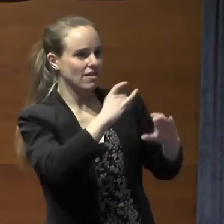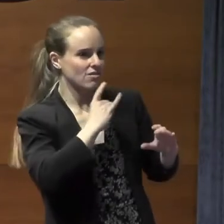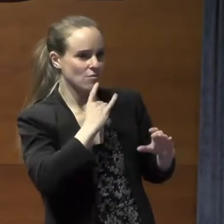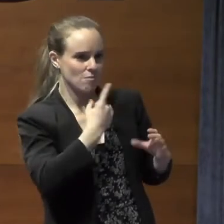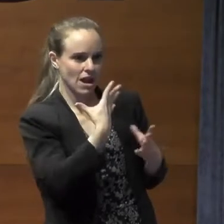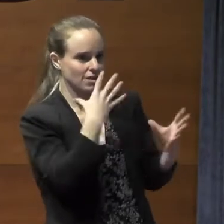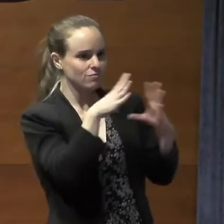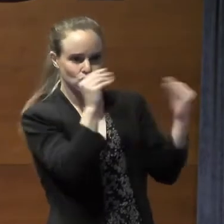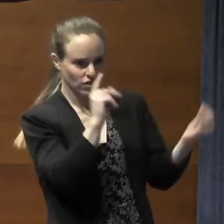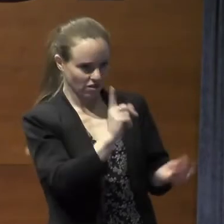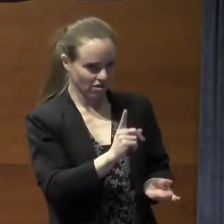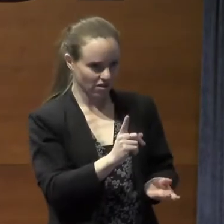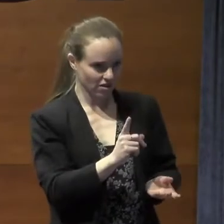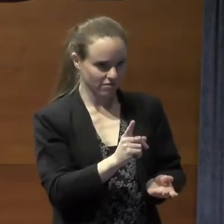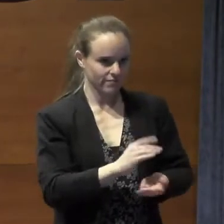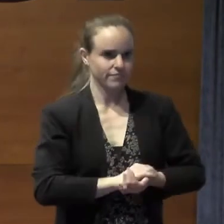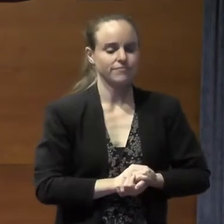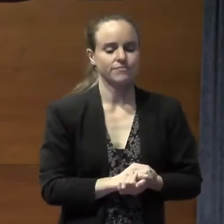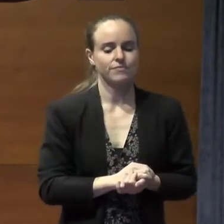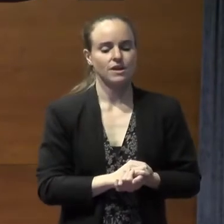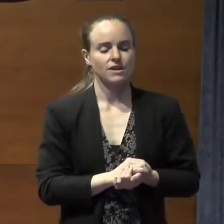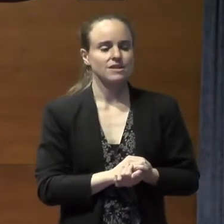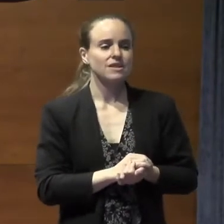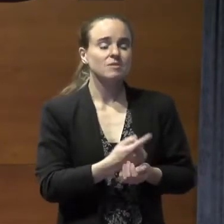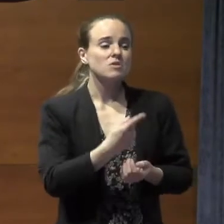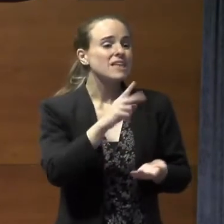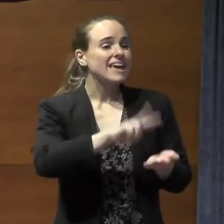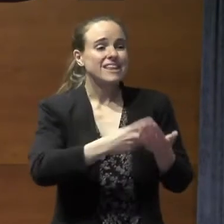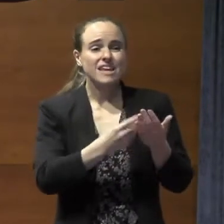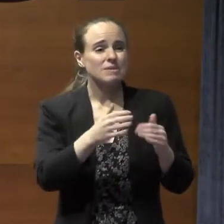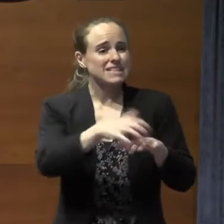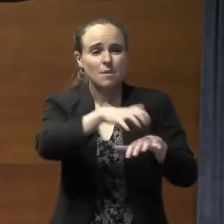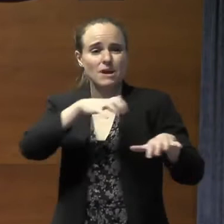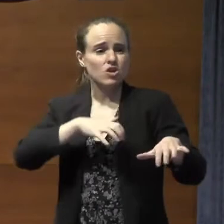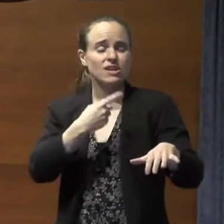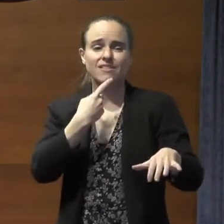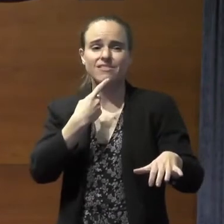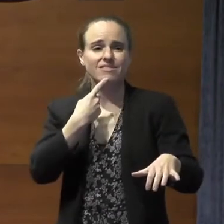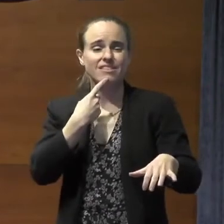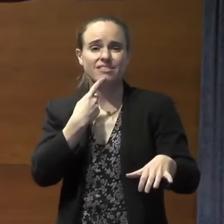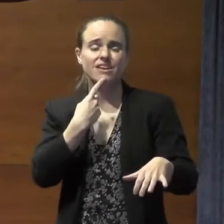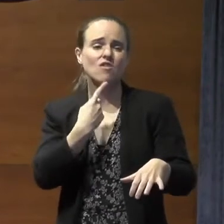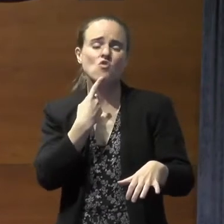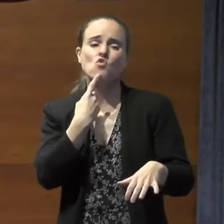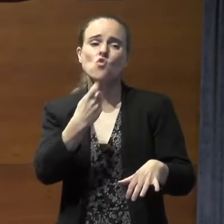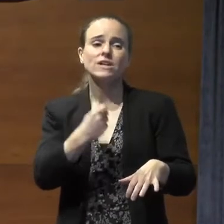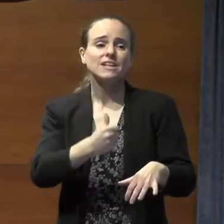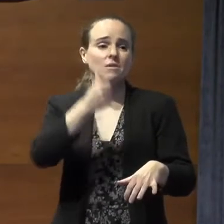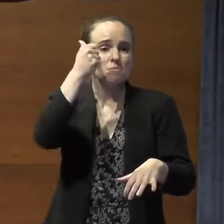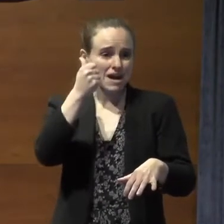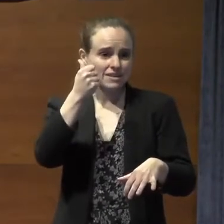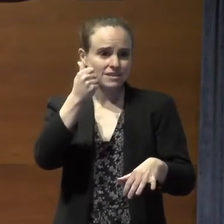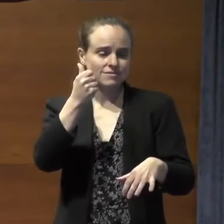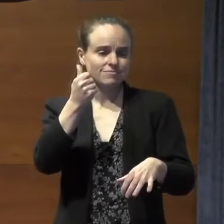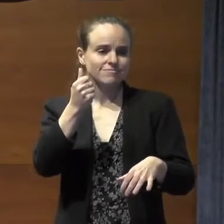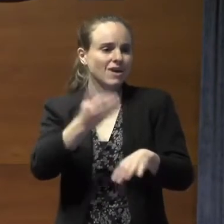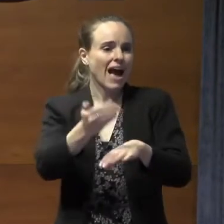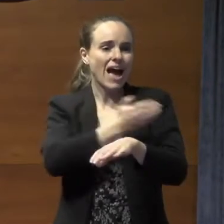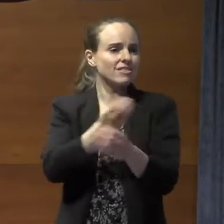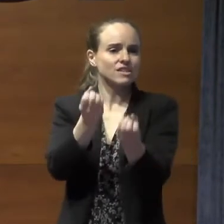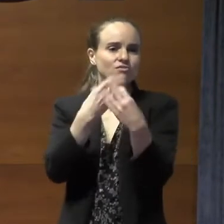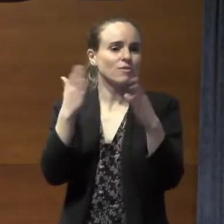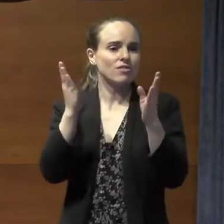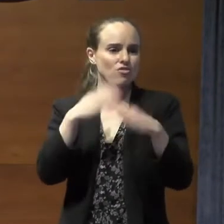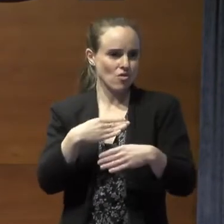parte, la falta de información previa sobre el caso, en amarillo, y el hecho de que la víctima desconozca los